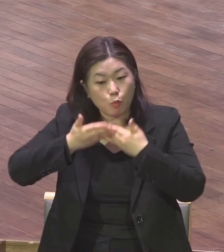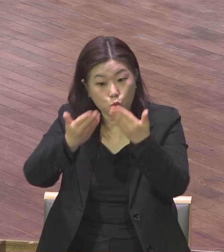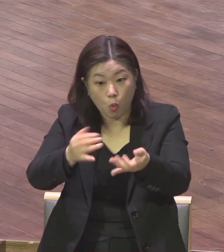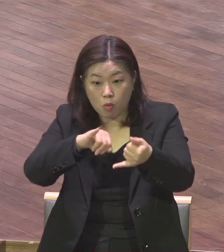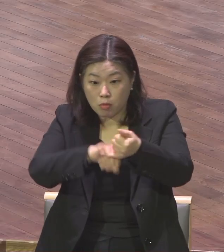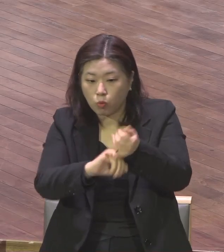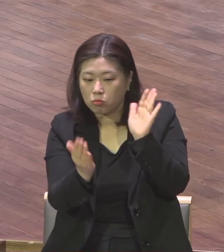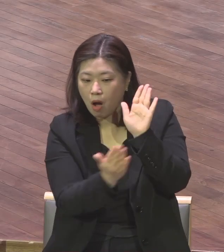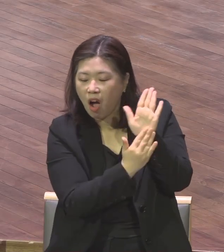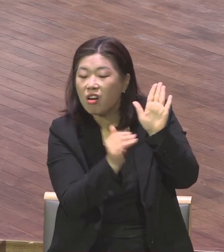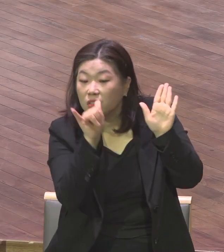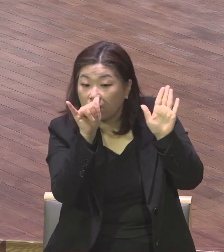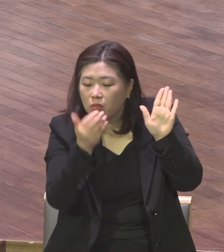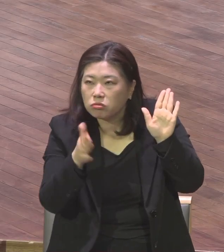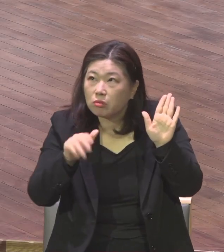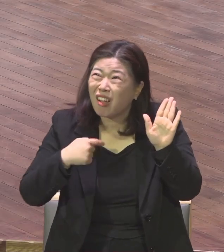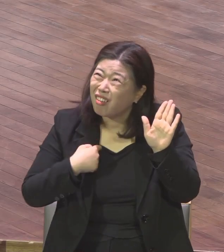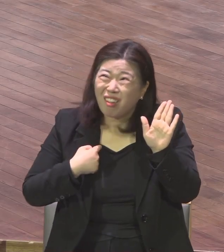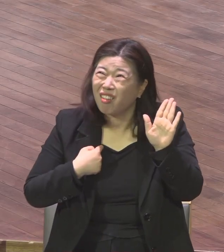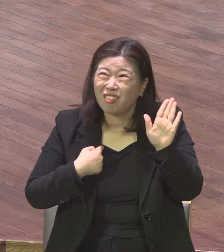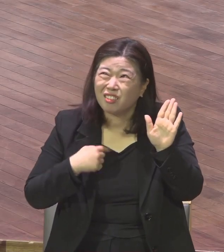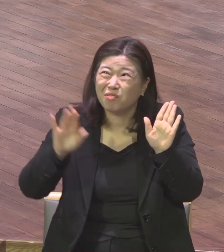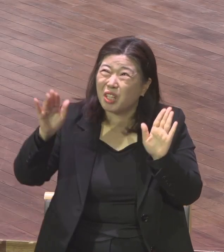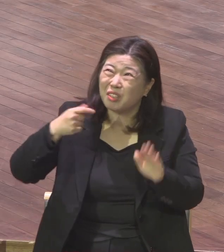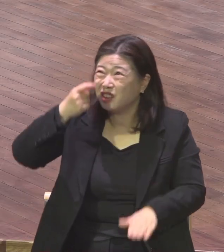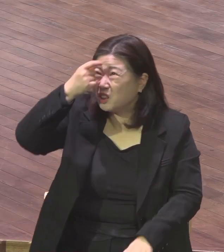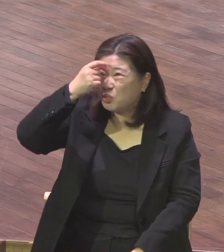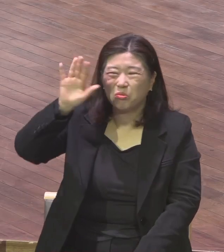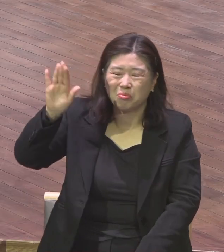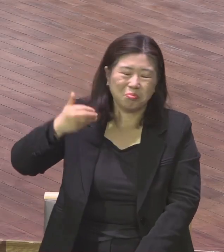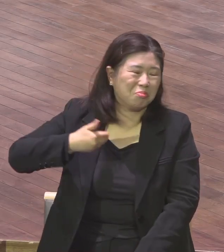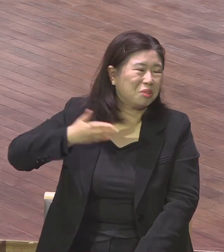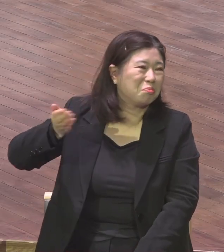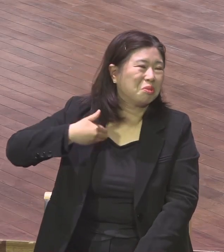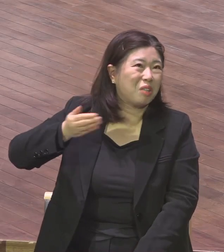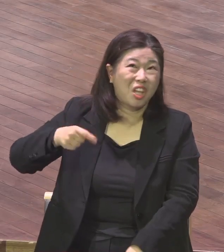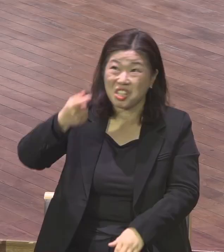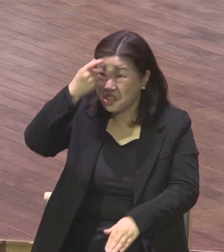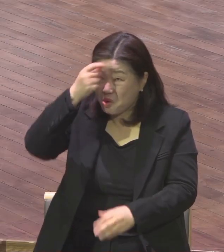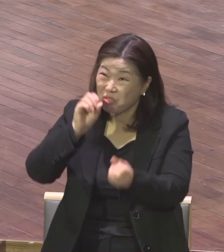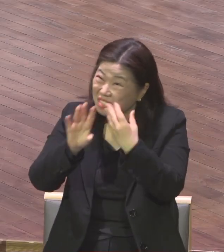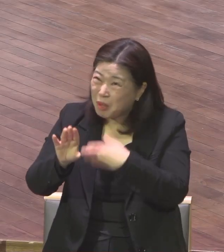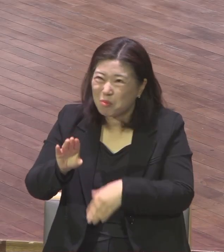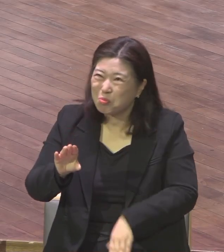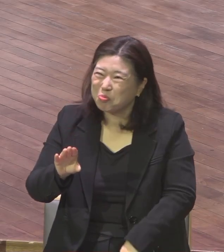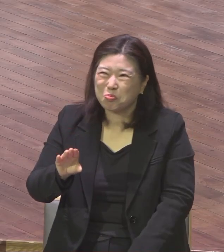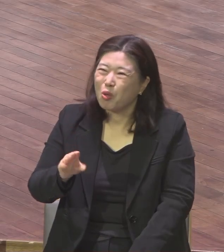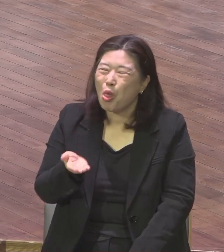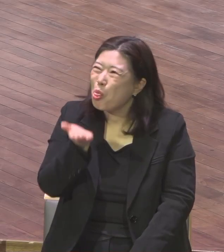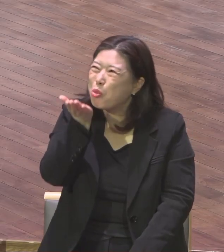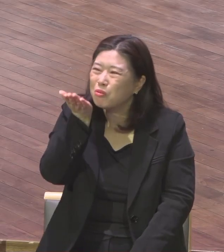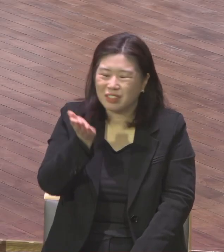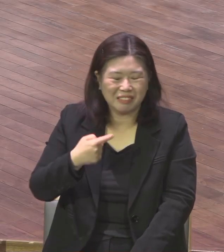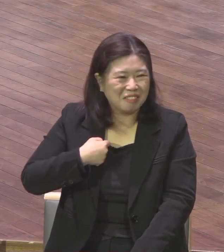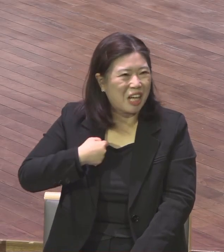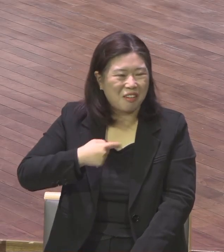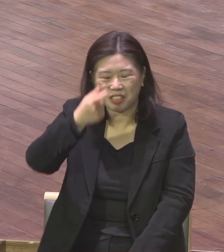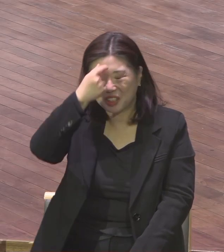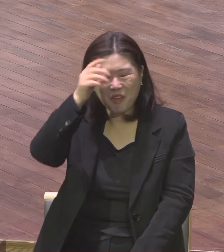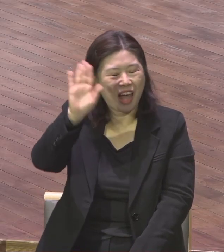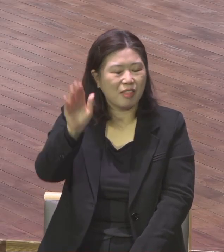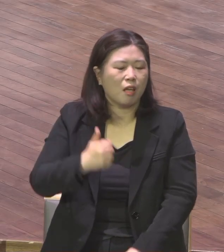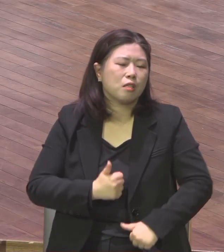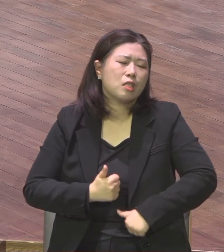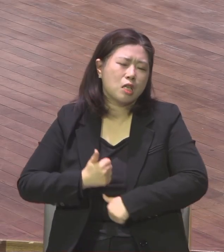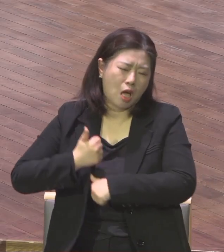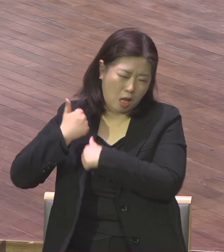기도도 하지 않고 요청도 하지 않습니다. 여러분 믿음 있는 사람 되어져서 기도하시고 기도 요청도